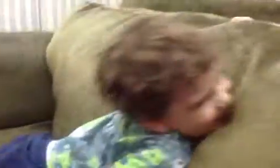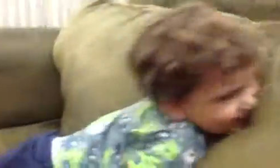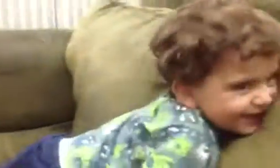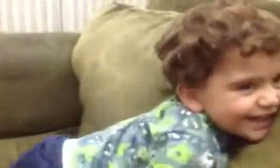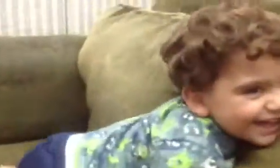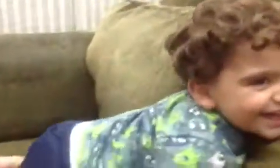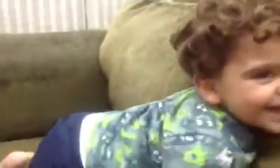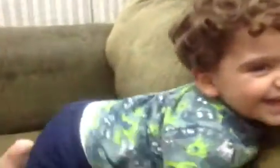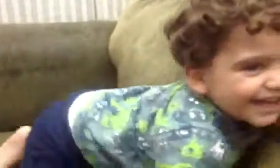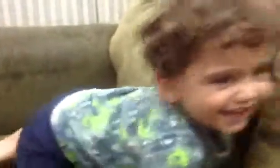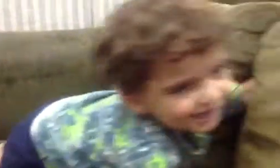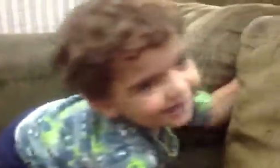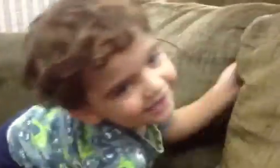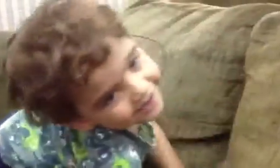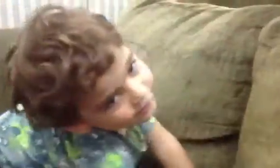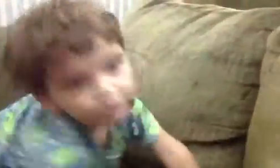Tem que esperar, Gui?